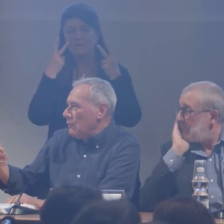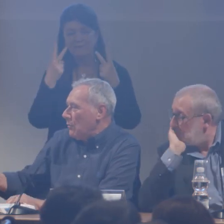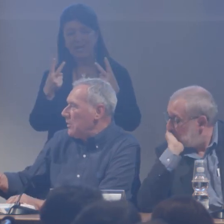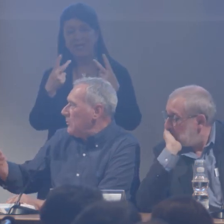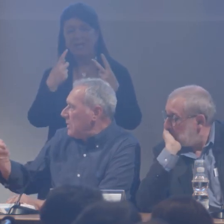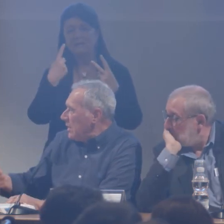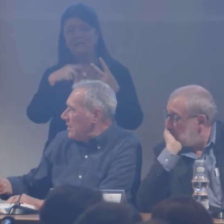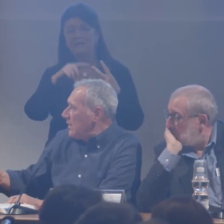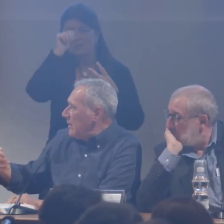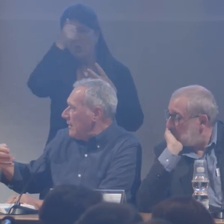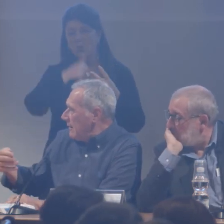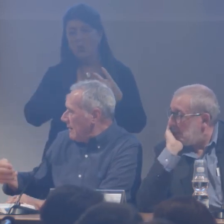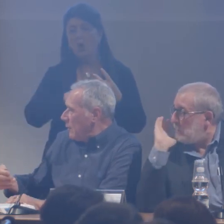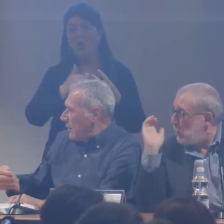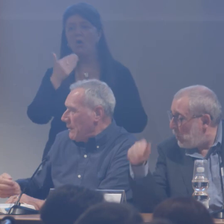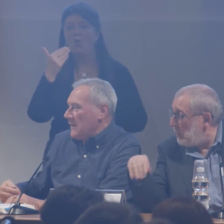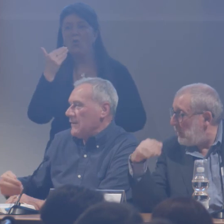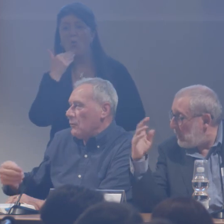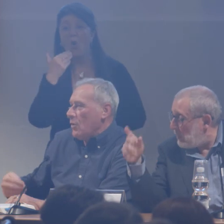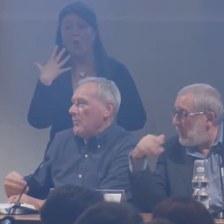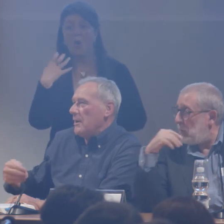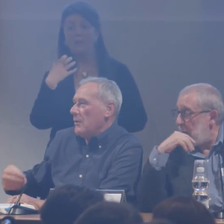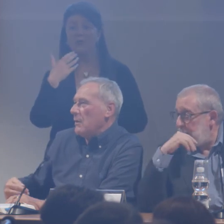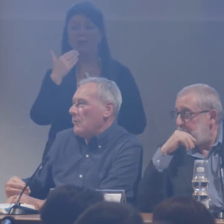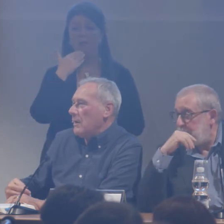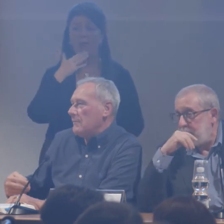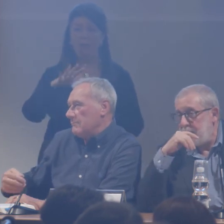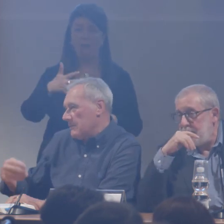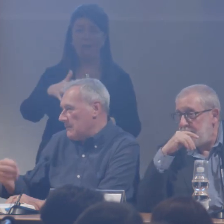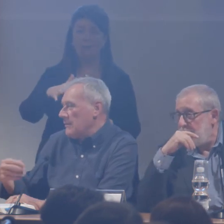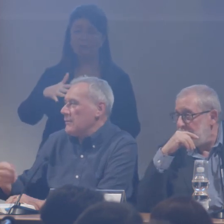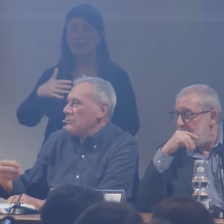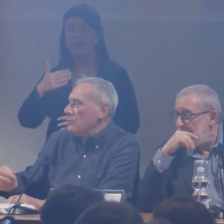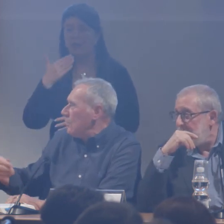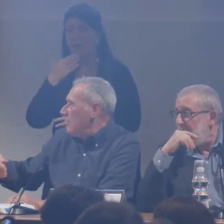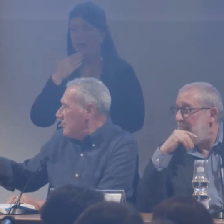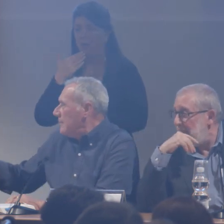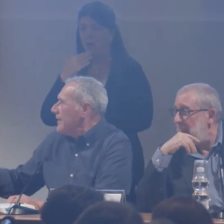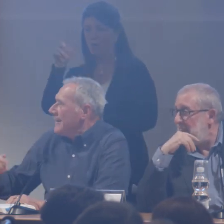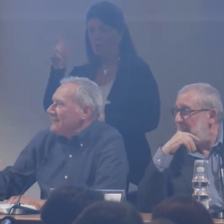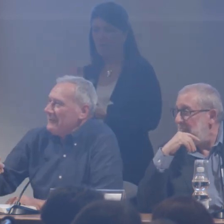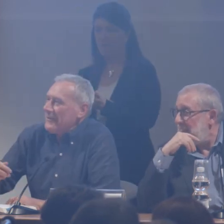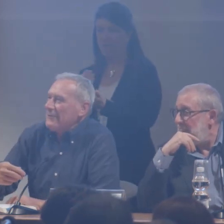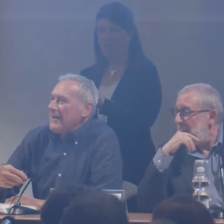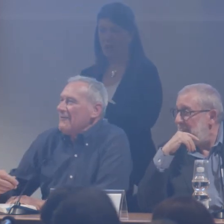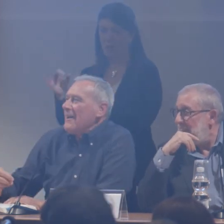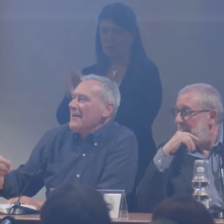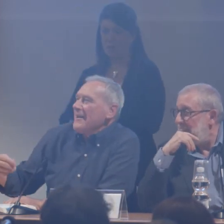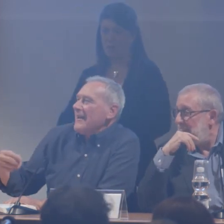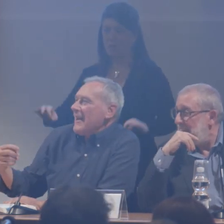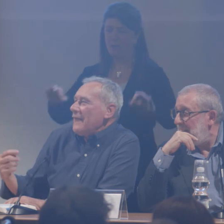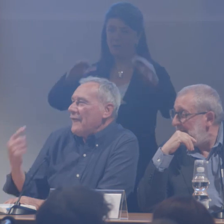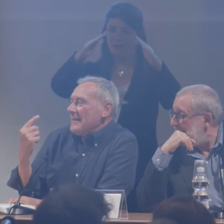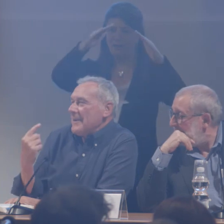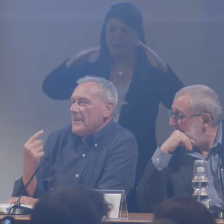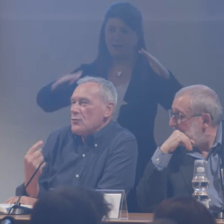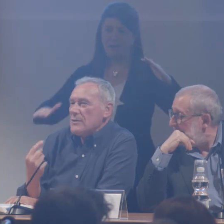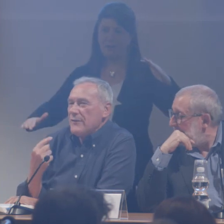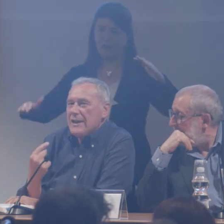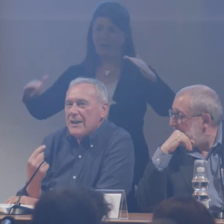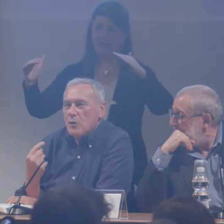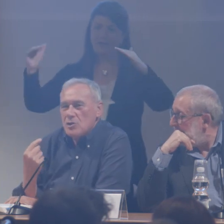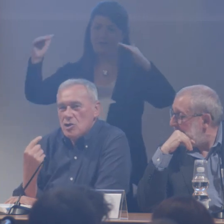di uomini, ominicchi, mezzi uomini, qua, qua, in culo, qua, è fatta